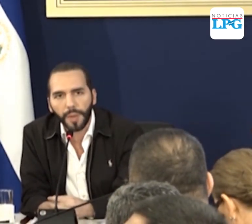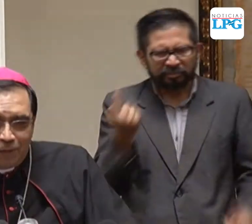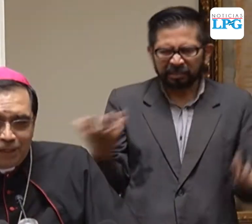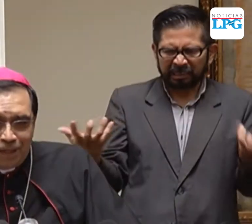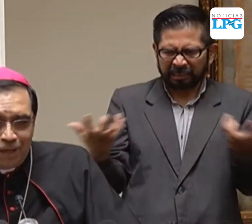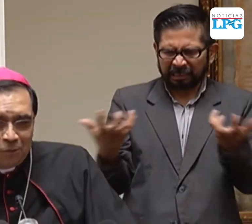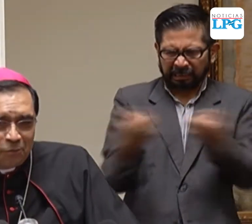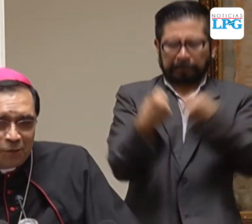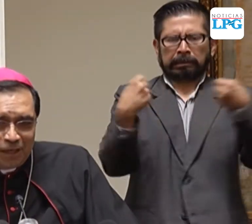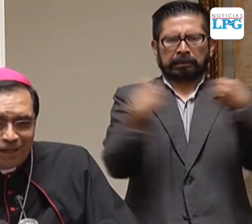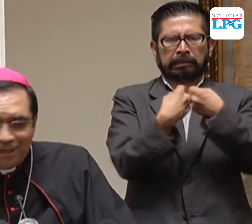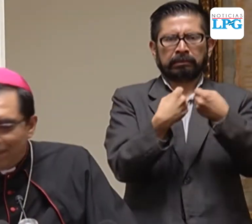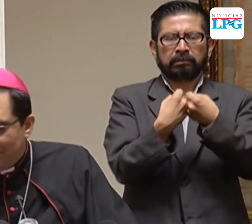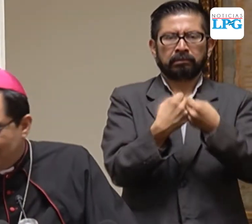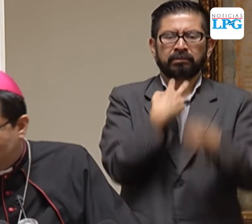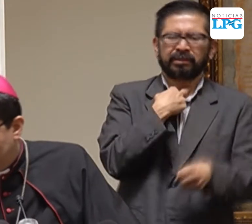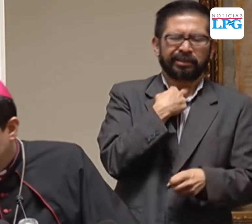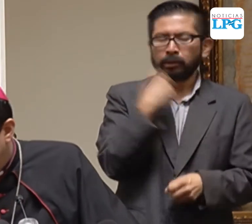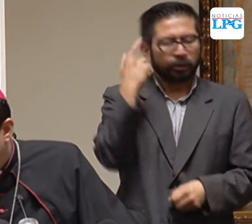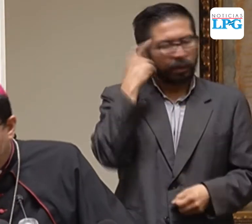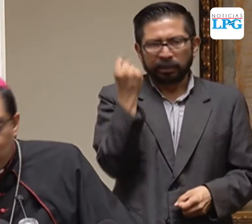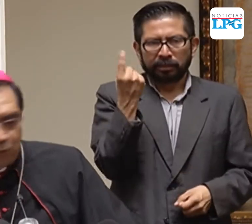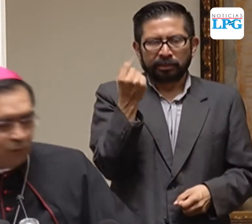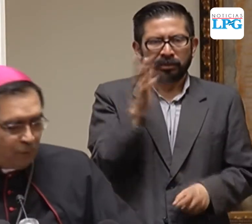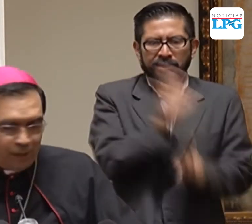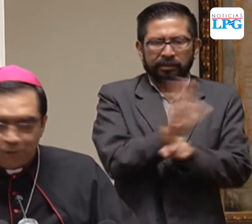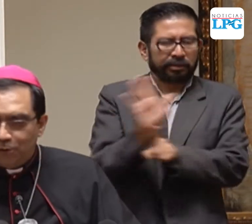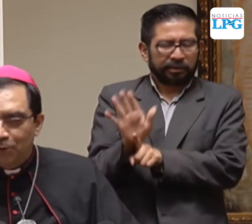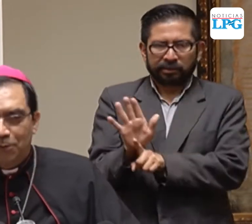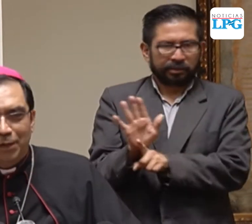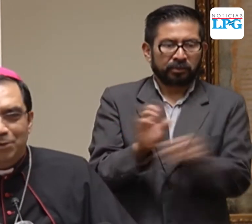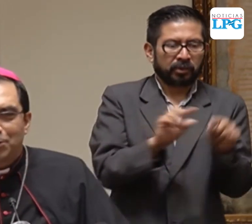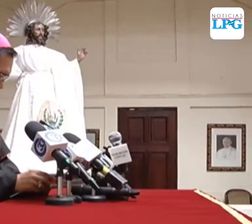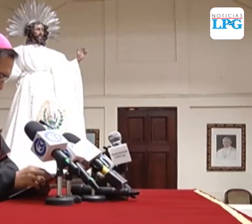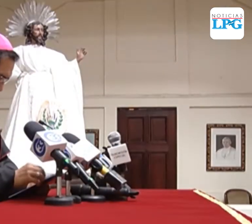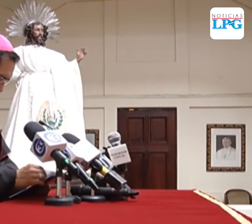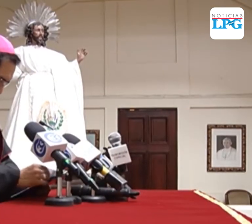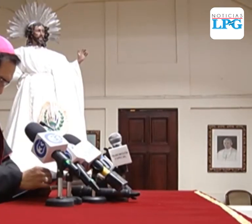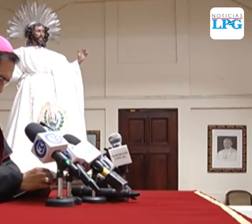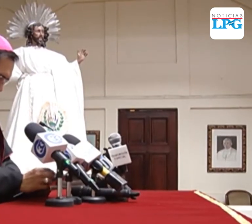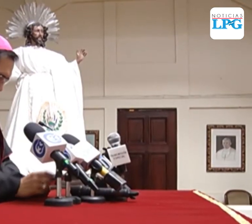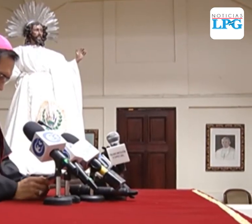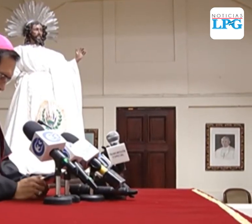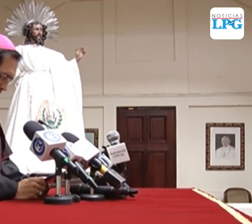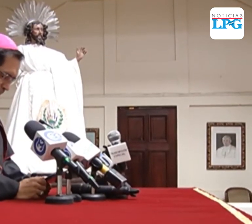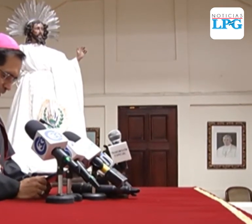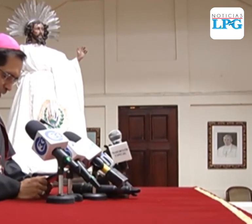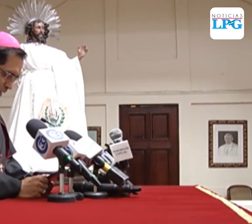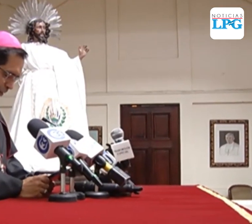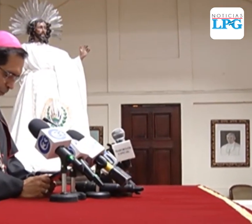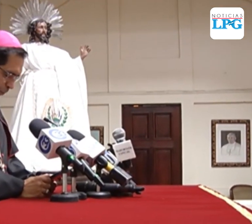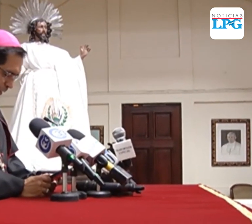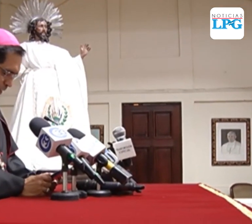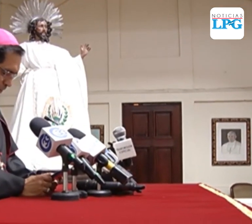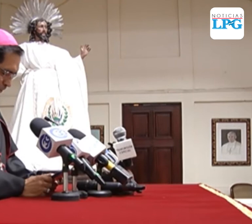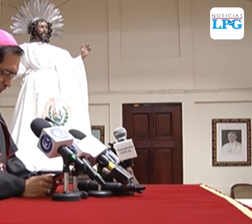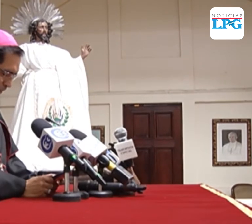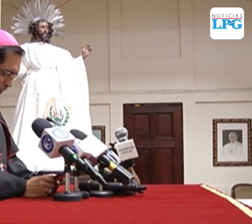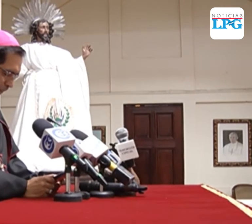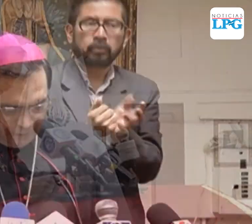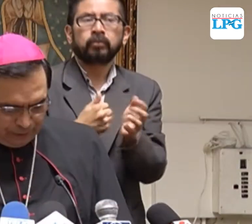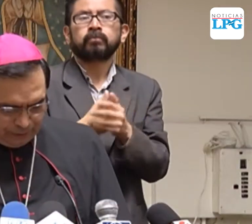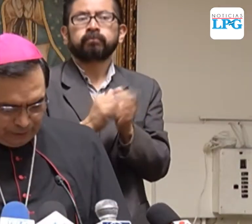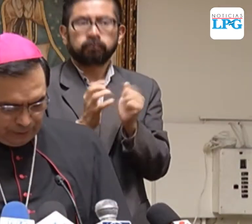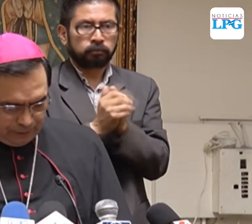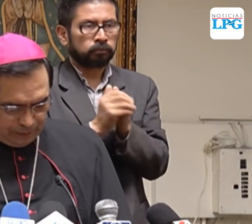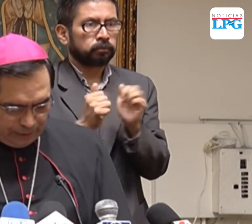reacciones. El arzobispo de San Salvador, Monseñor José Luis Escobar Alas, dice que está a favor de su creación.